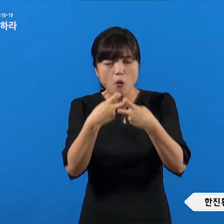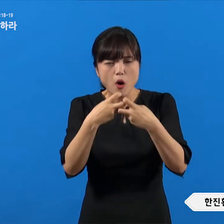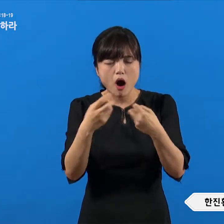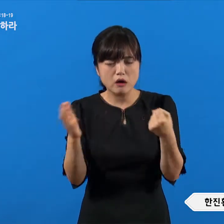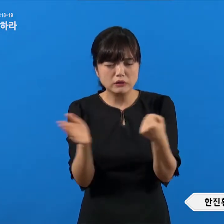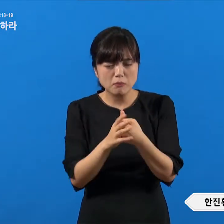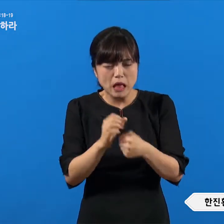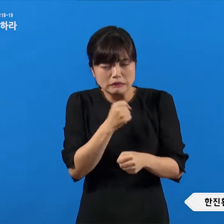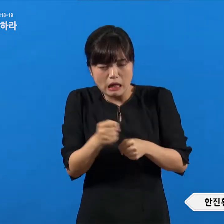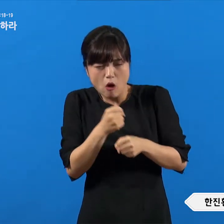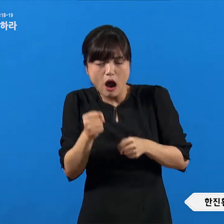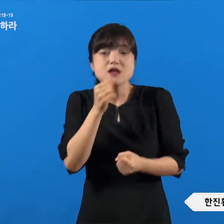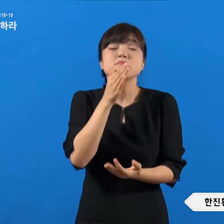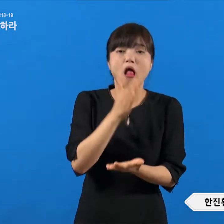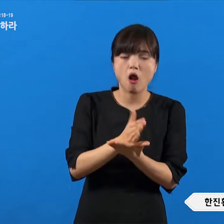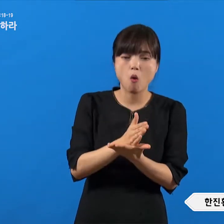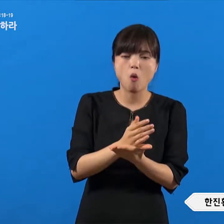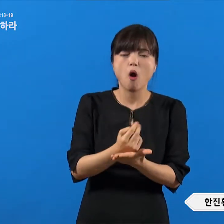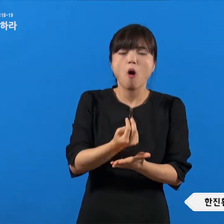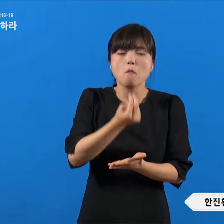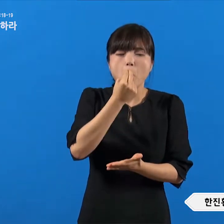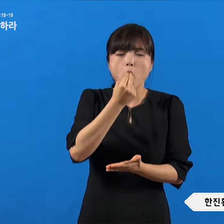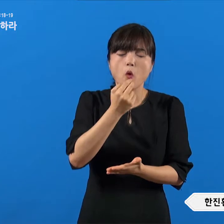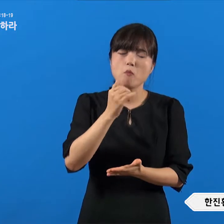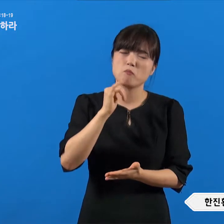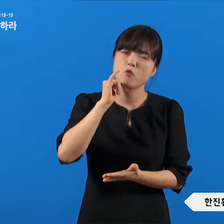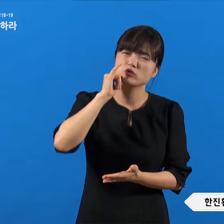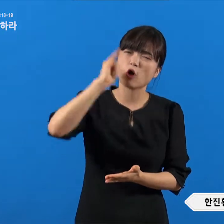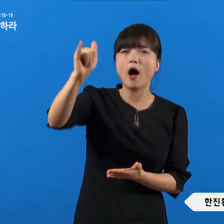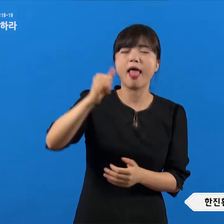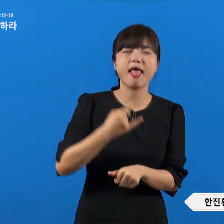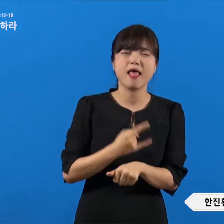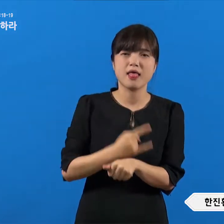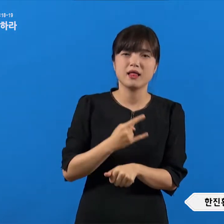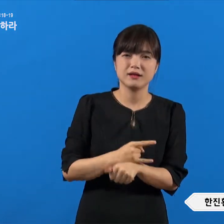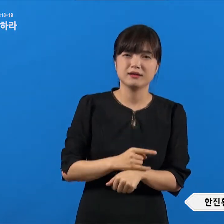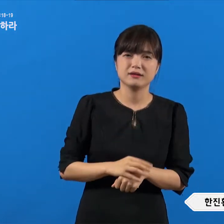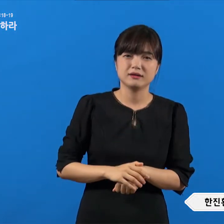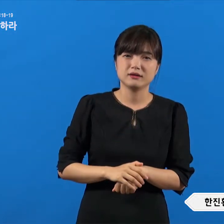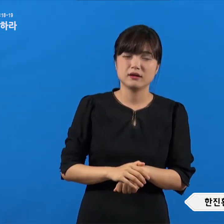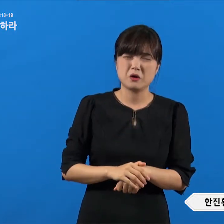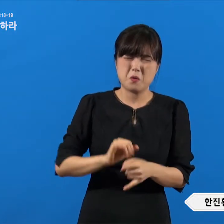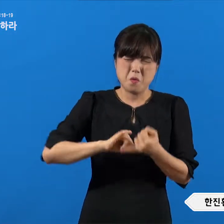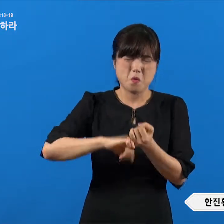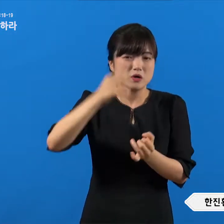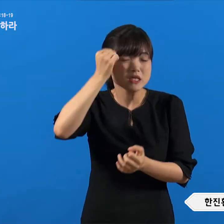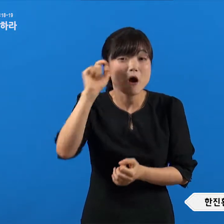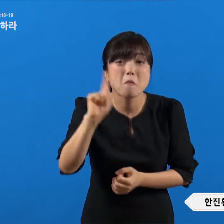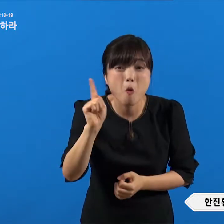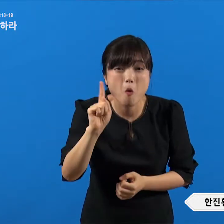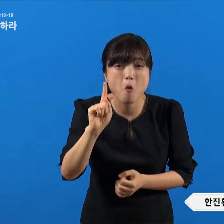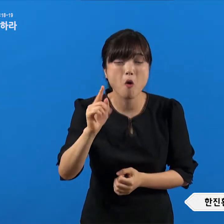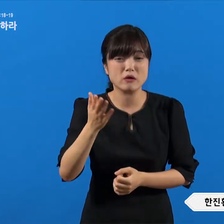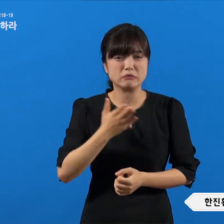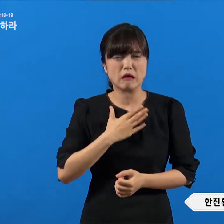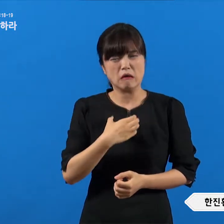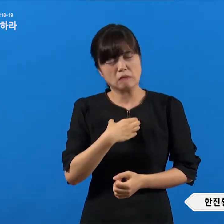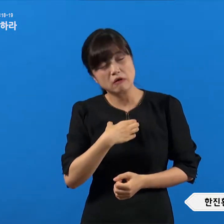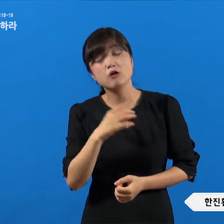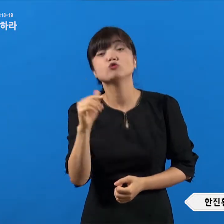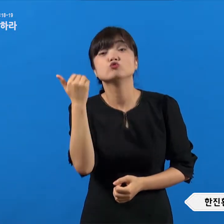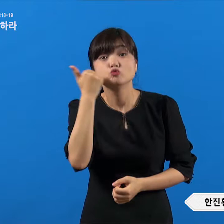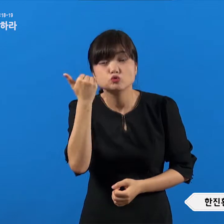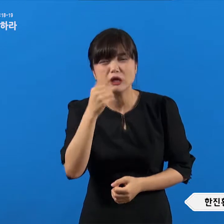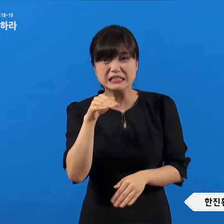절대로 당황하지 말고 그냥 보험회사에 연락만 하면 돼. 그리고 꼭 기억해, 내가 염려하는